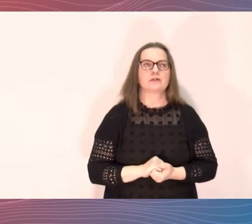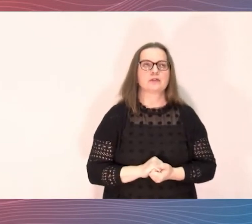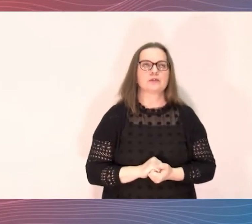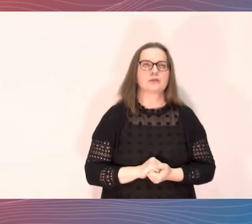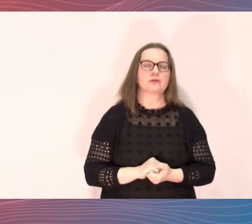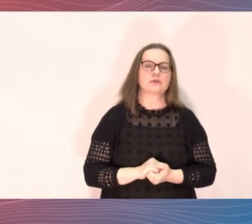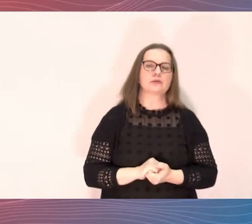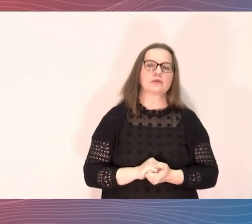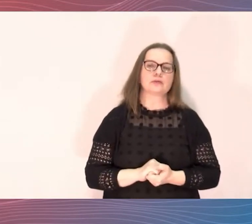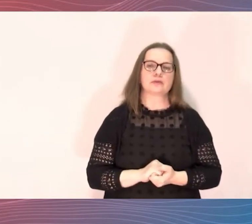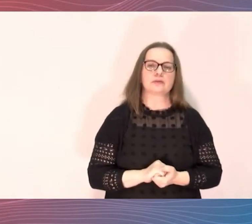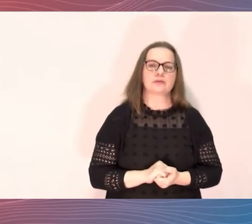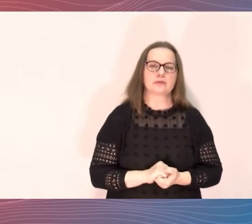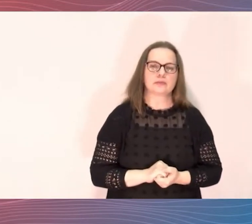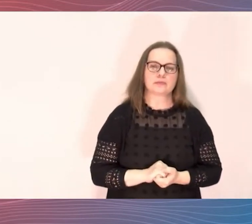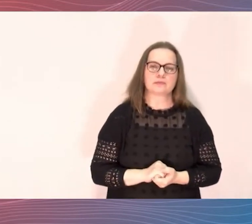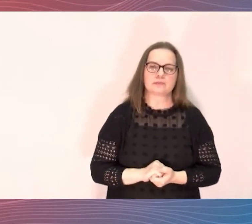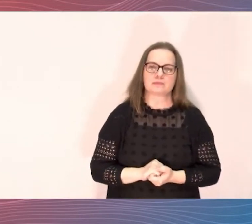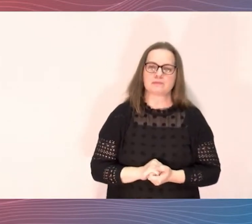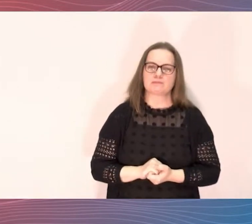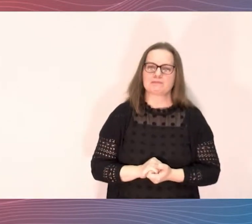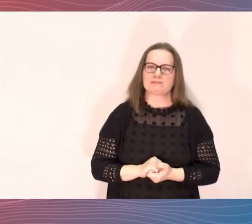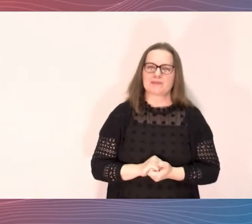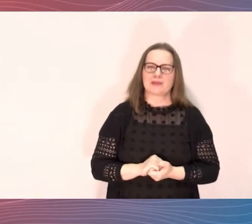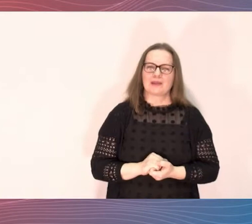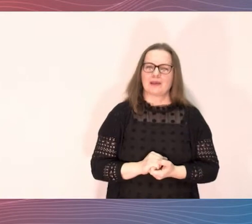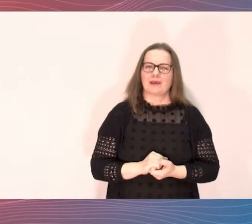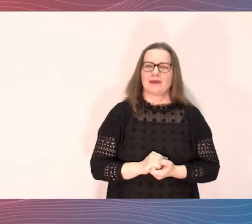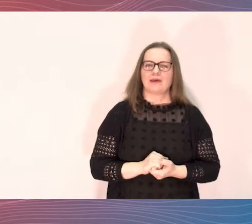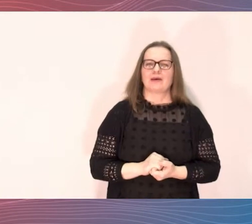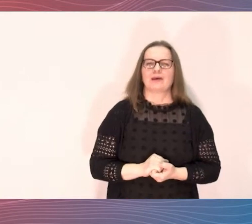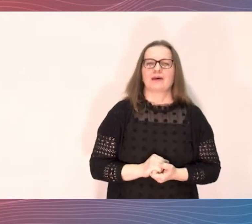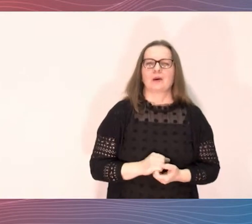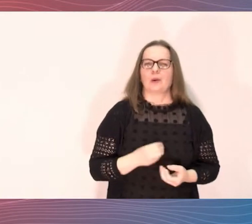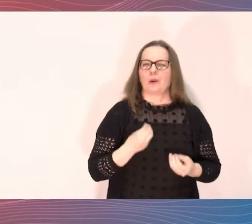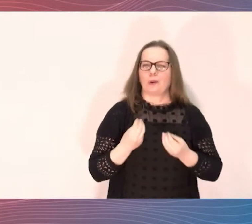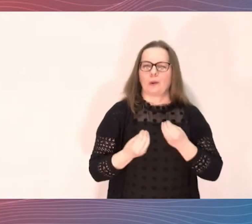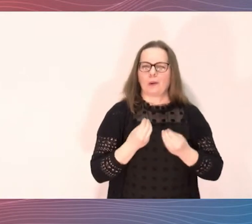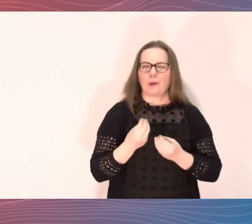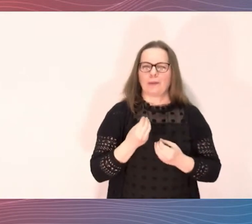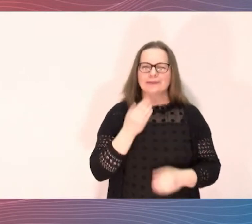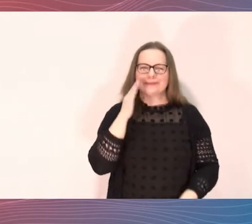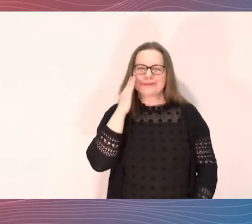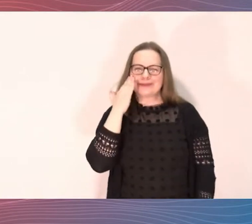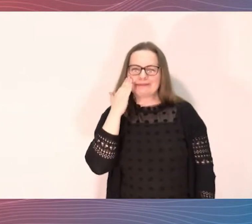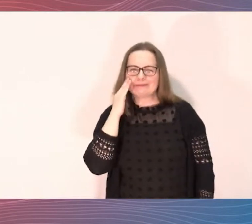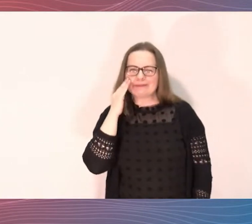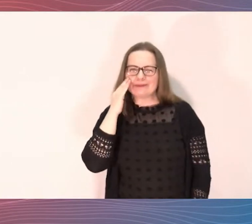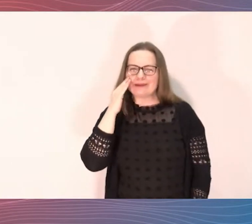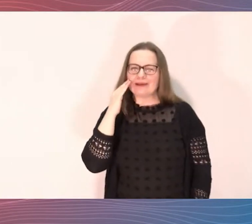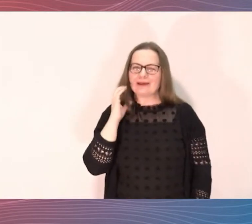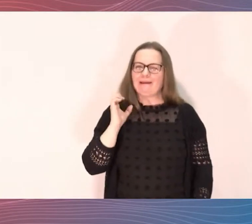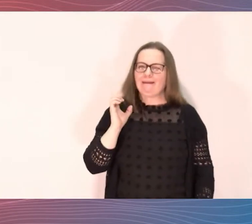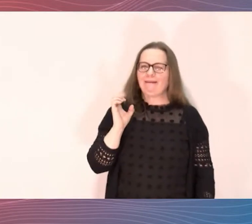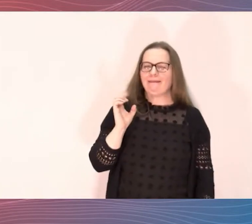E qual é a riqueza da glória da sua herança nos santos? Irmãos,